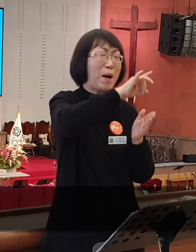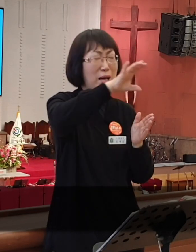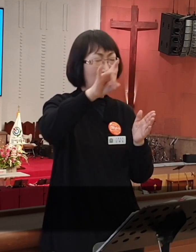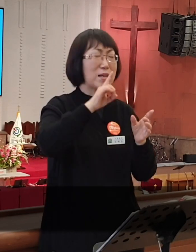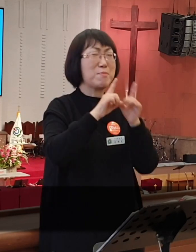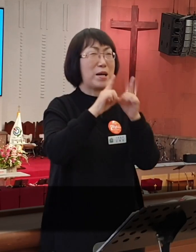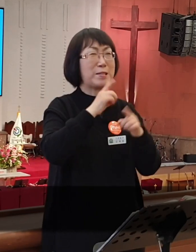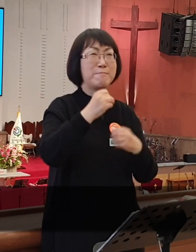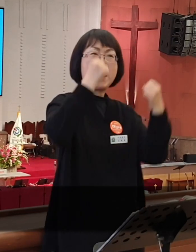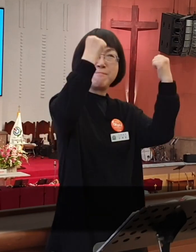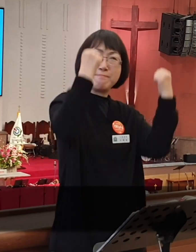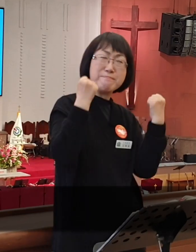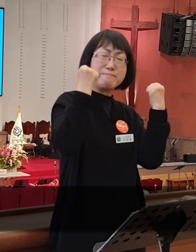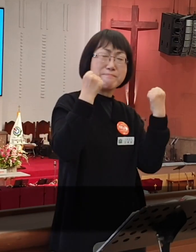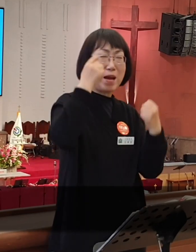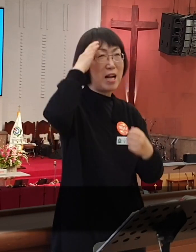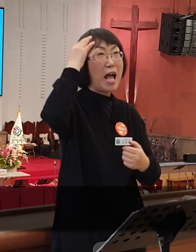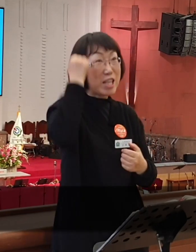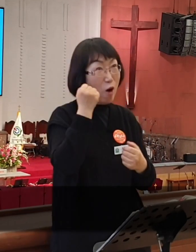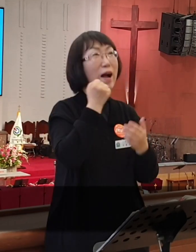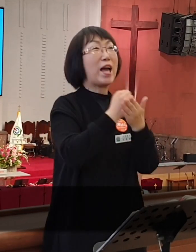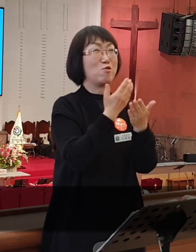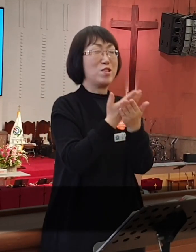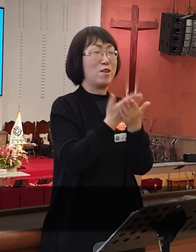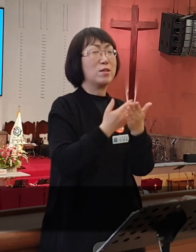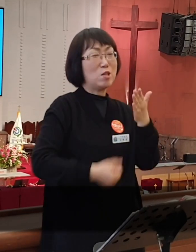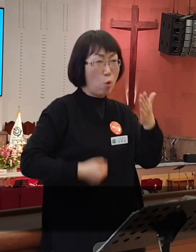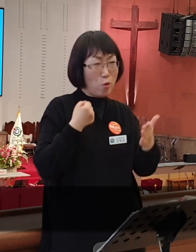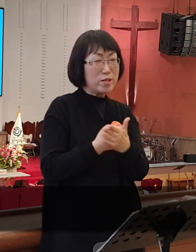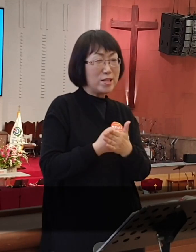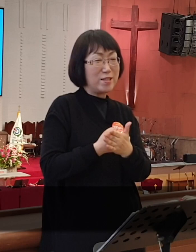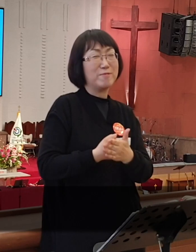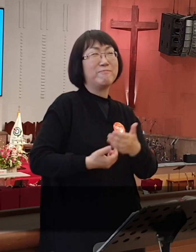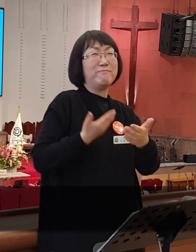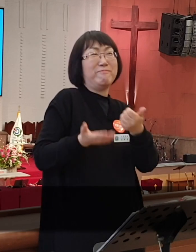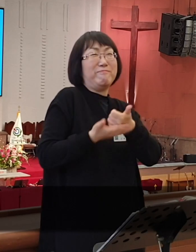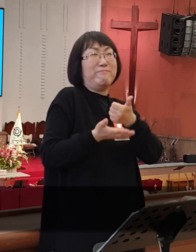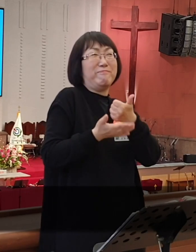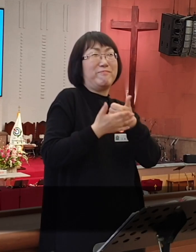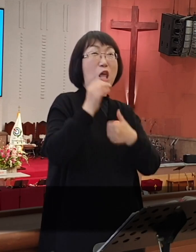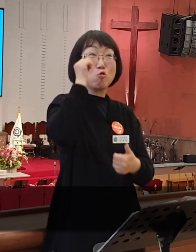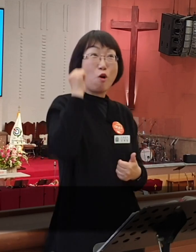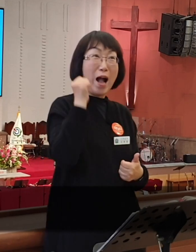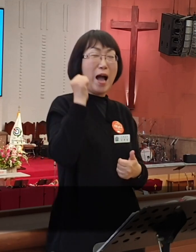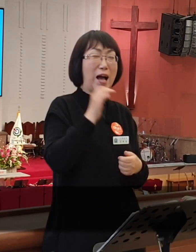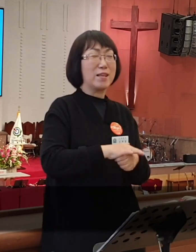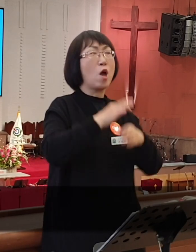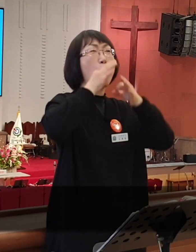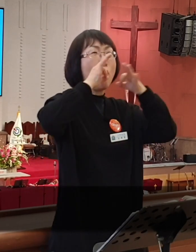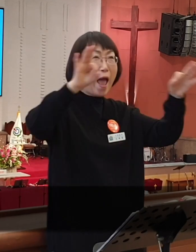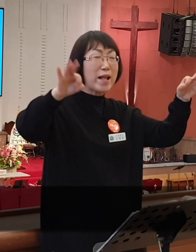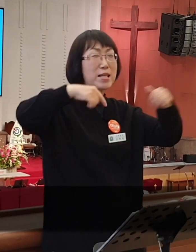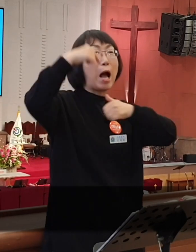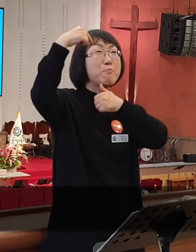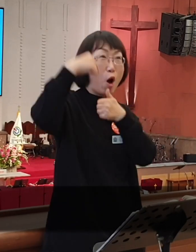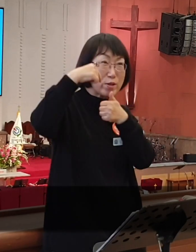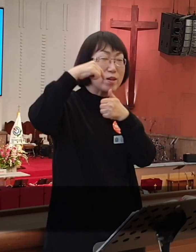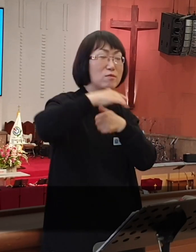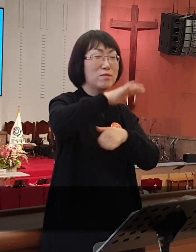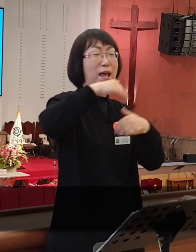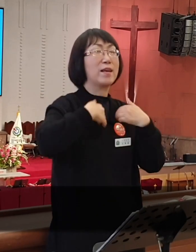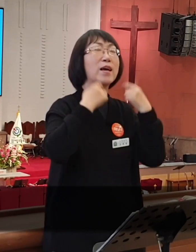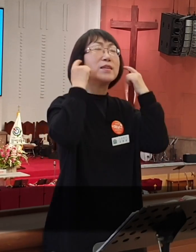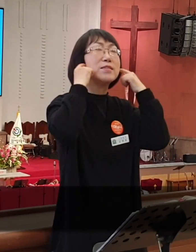이 말씀 힘내라 라는 주님의 이 용기를 북돋우시는 이 구호가 그리고 이 외침과 이 명령이